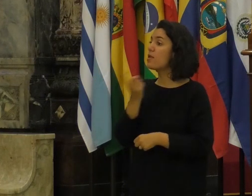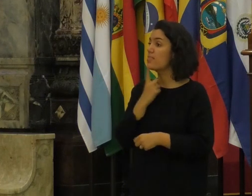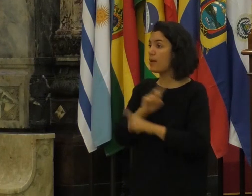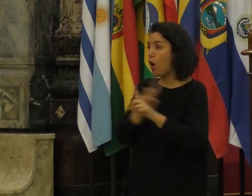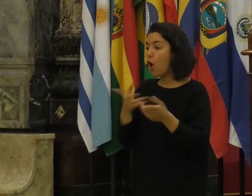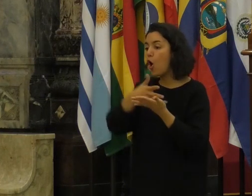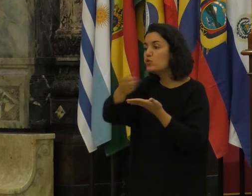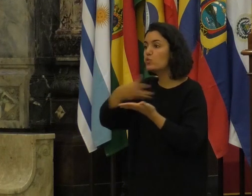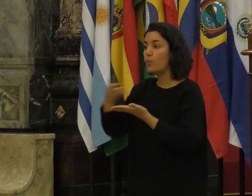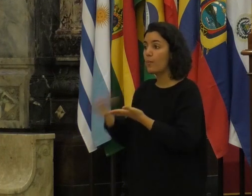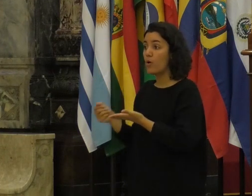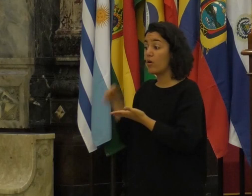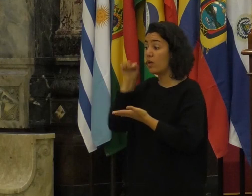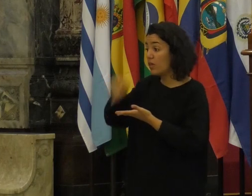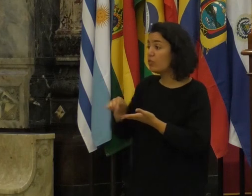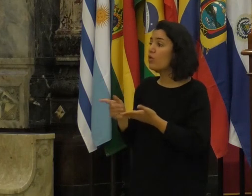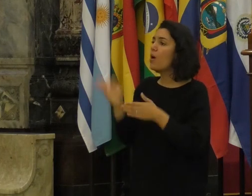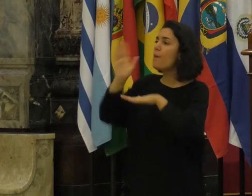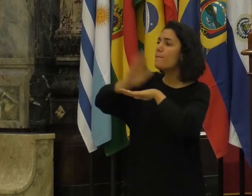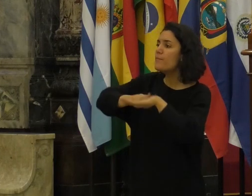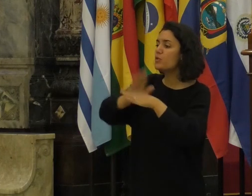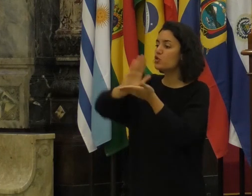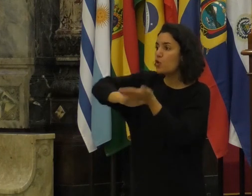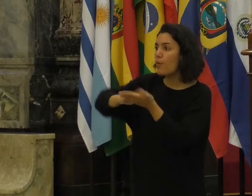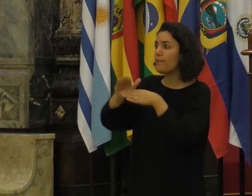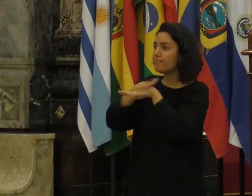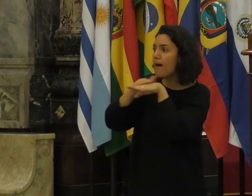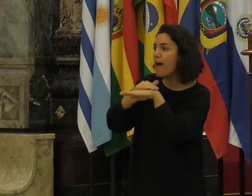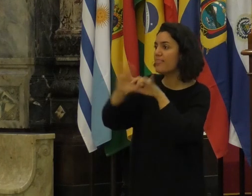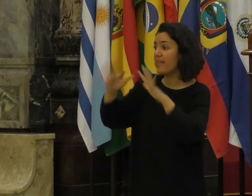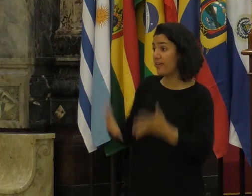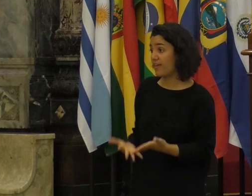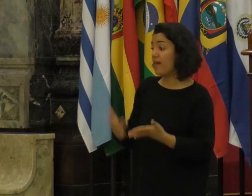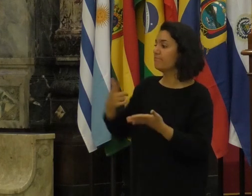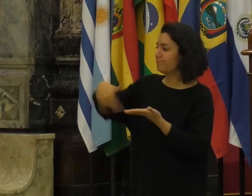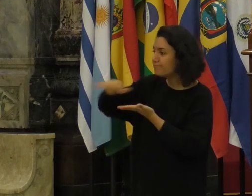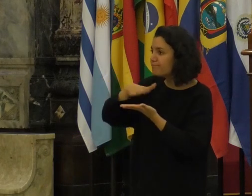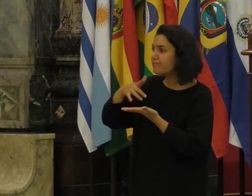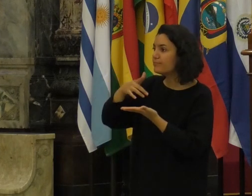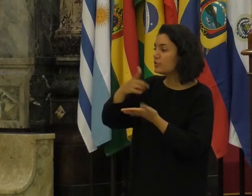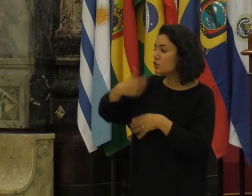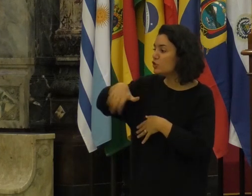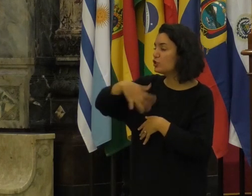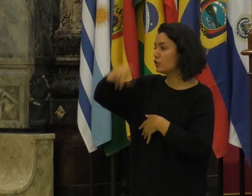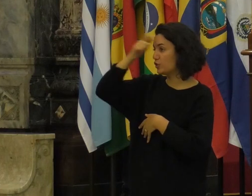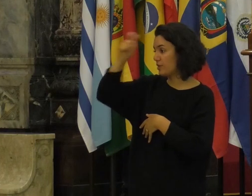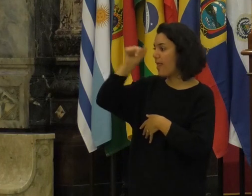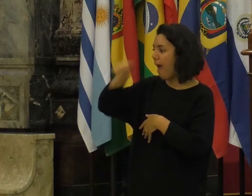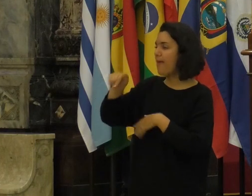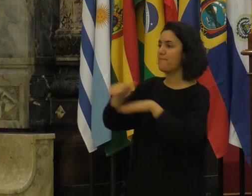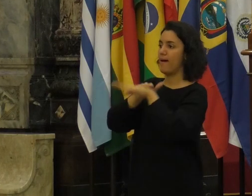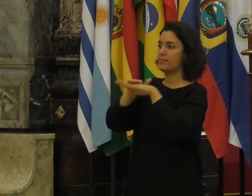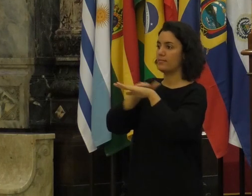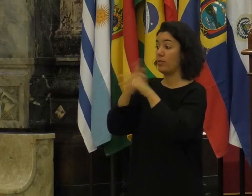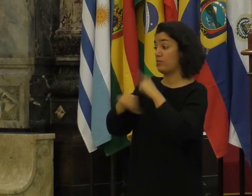consumo se apoya en los desarrollos del conocimiento en el ámbito precisamente de las ciencias sociales.